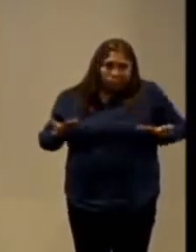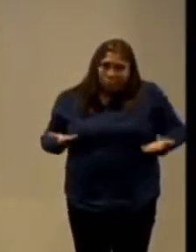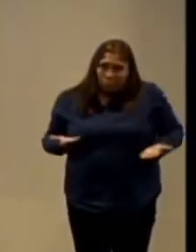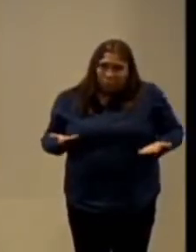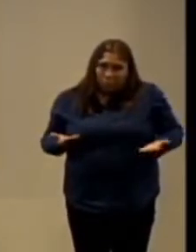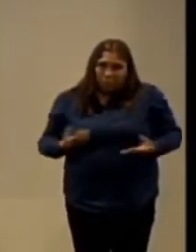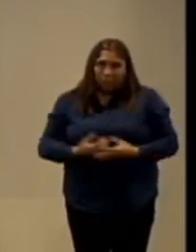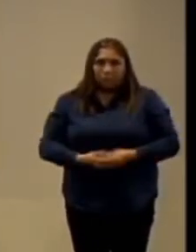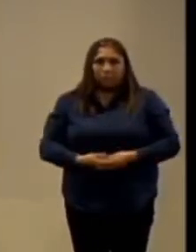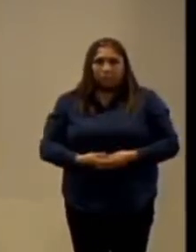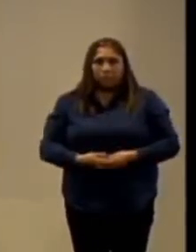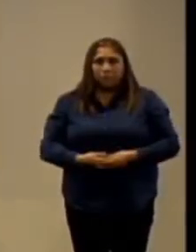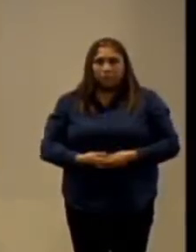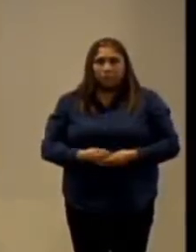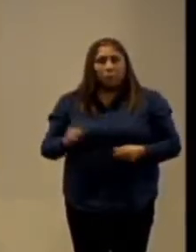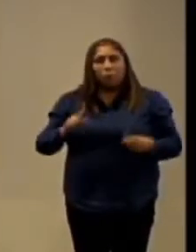necesariamente